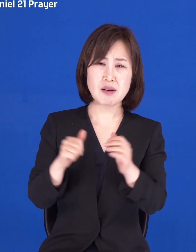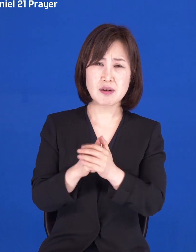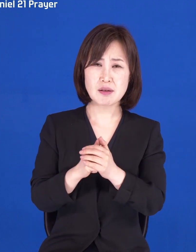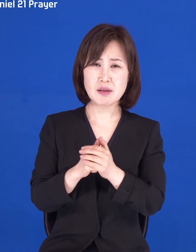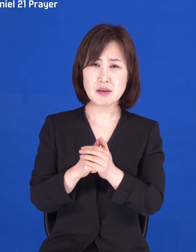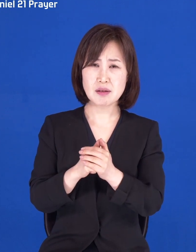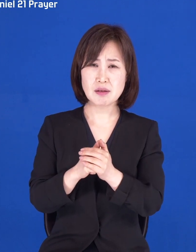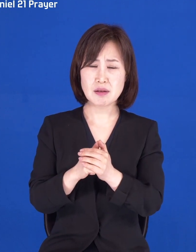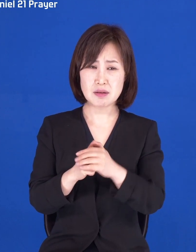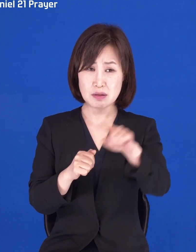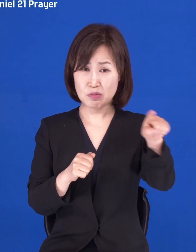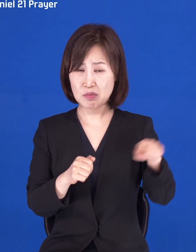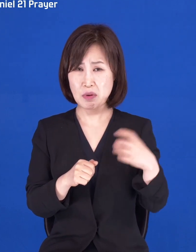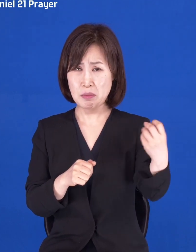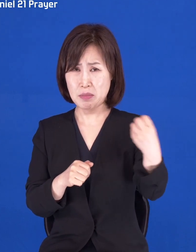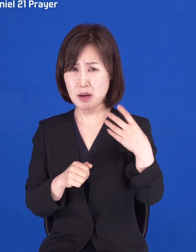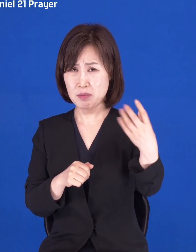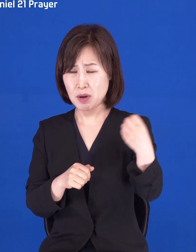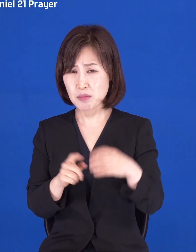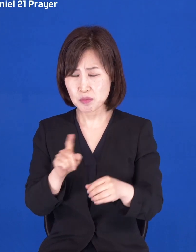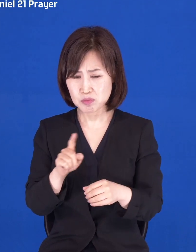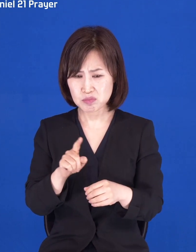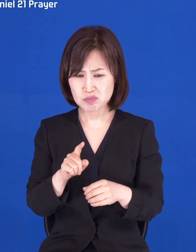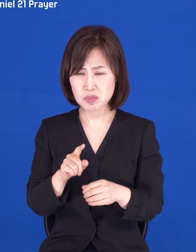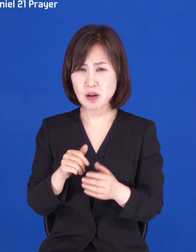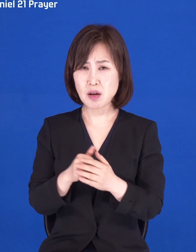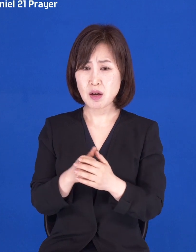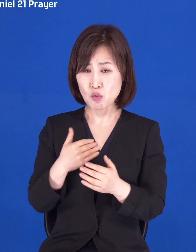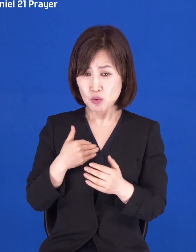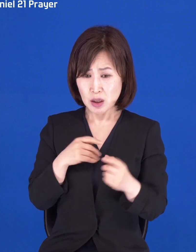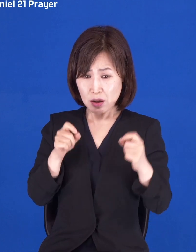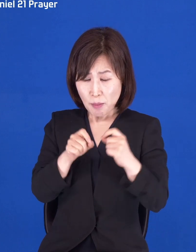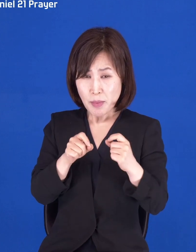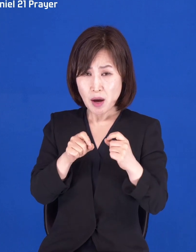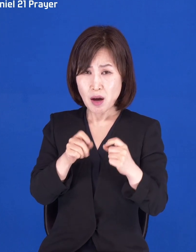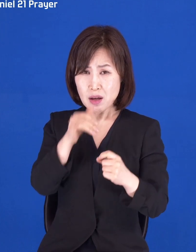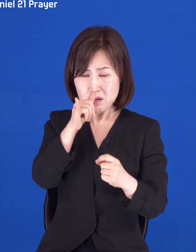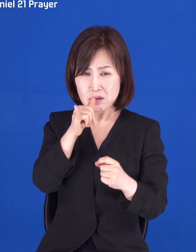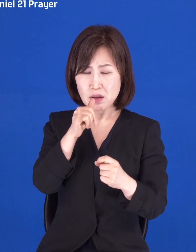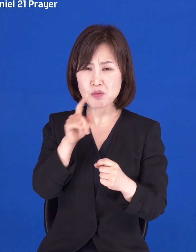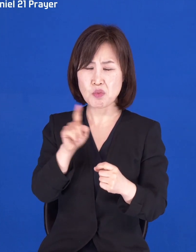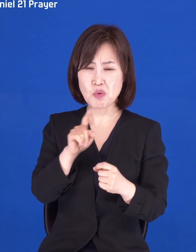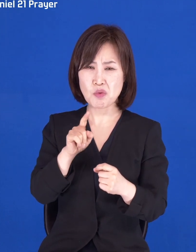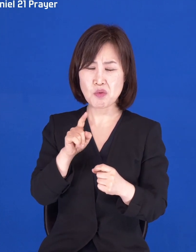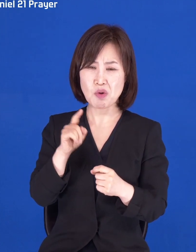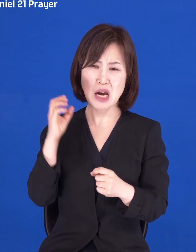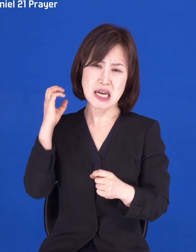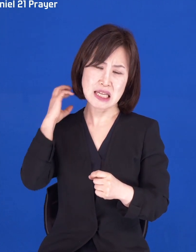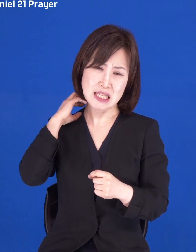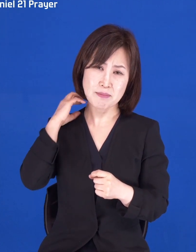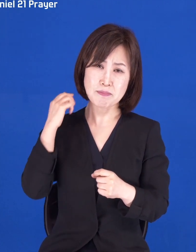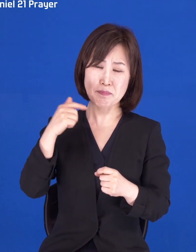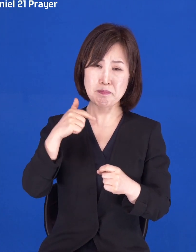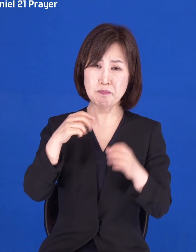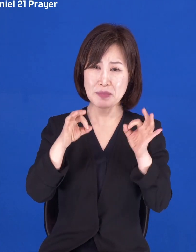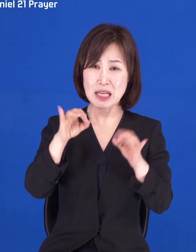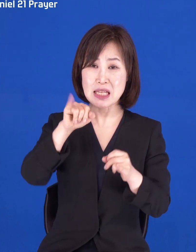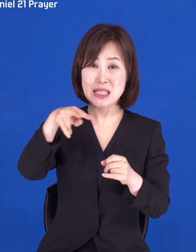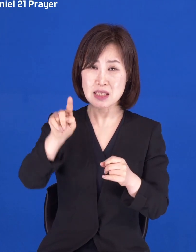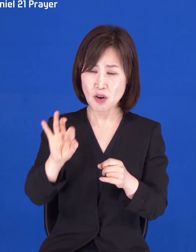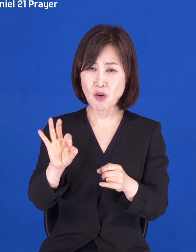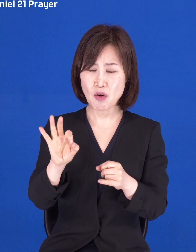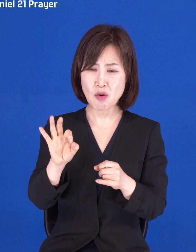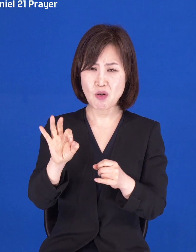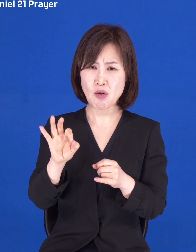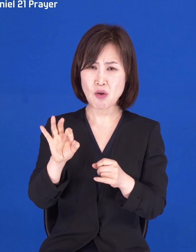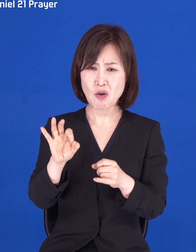그러면서 저들은 우리에게, 저희가 옆에 있어도 어떻게 장군님 운덕으로 살면서 미신 같은 행위나